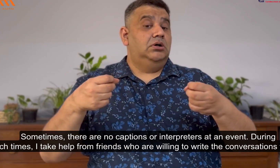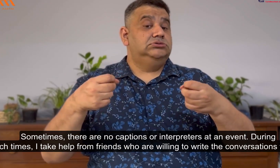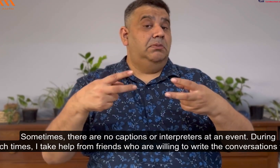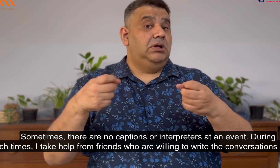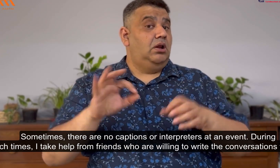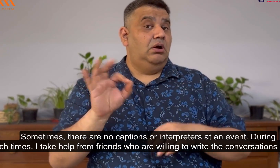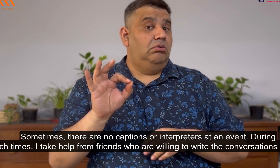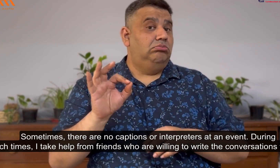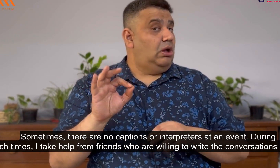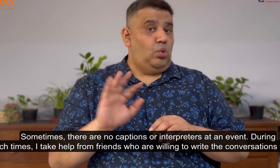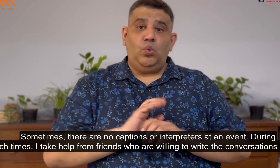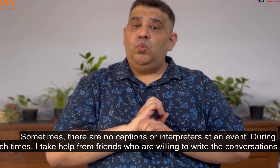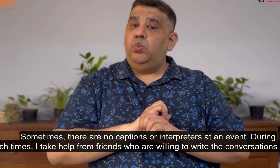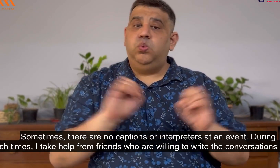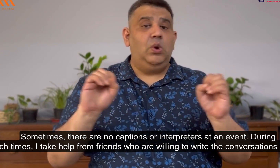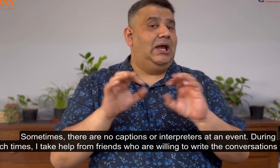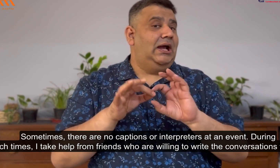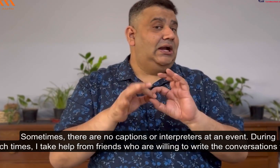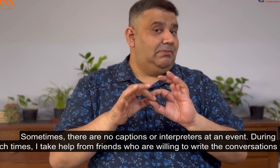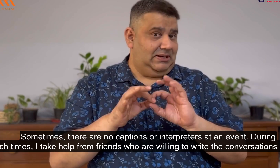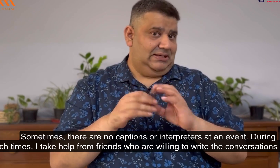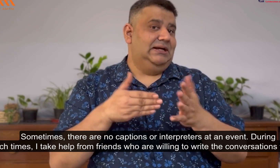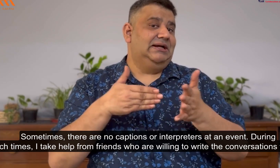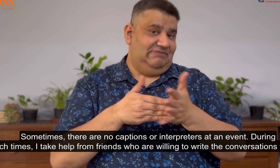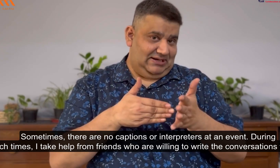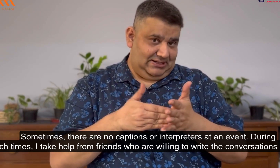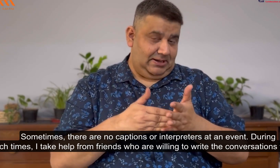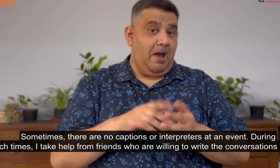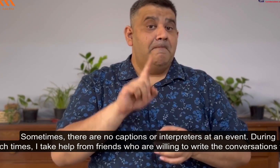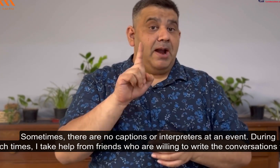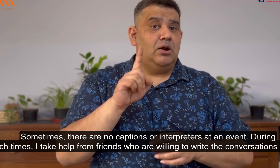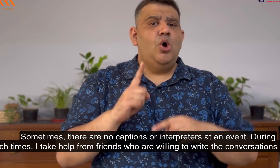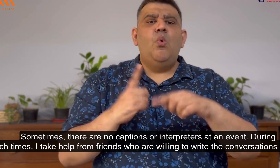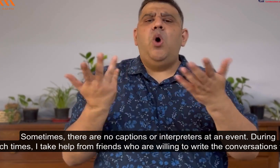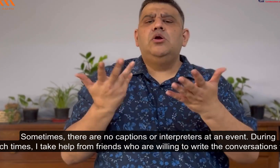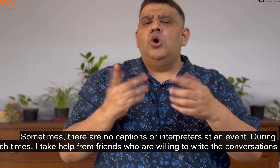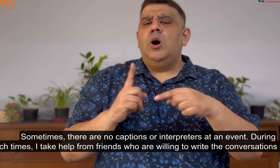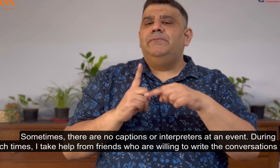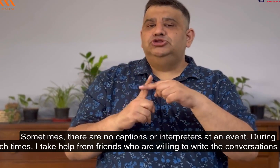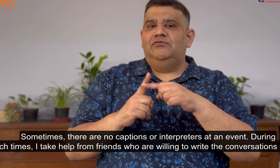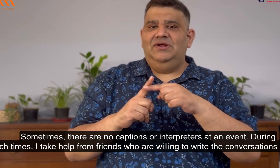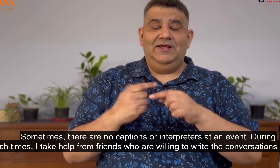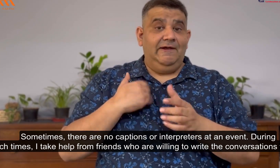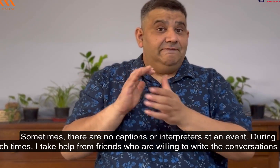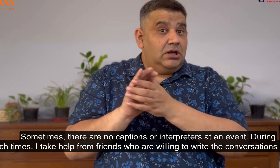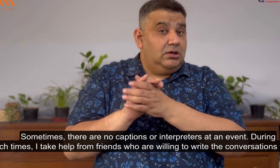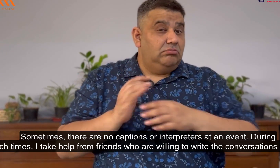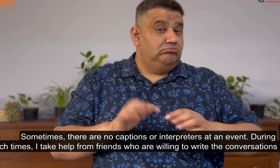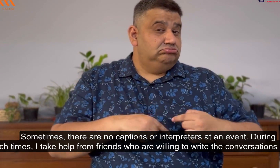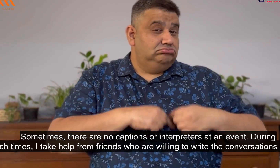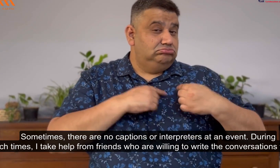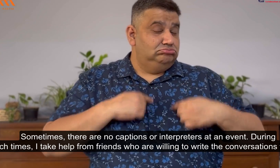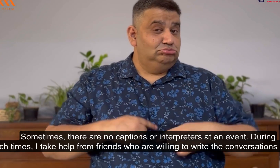नहीं होते हैं। ऐसे समय में मैं उन दोस्तों की मदद लेता हूं जो मेरे लिए बातचीत लिखने को तैयार है।